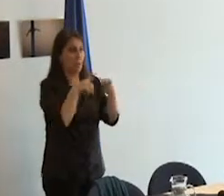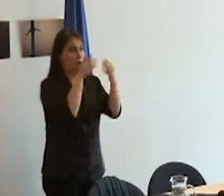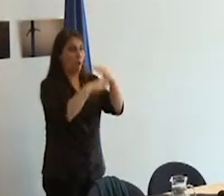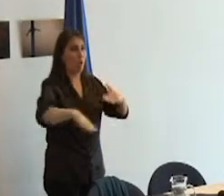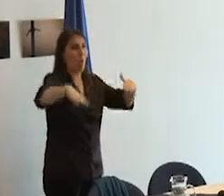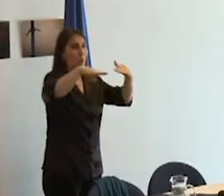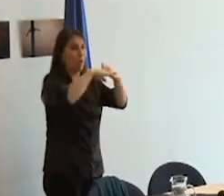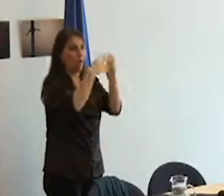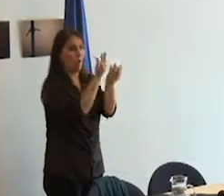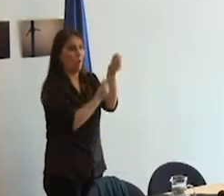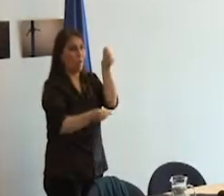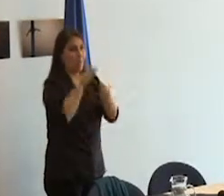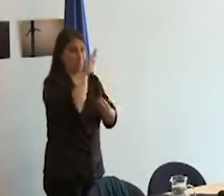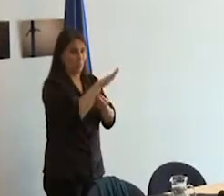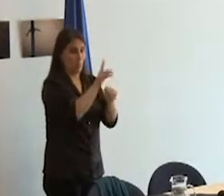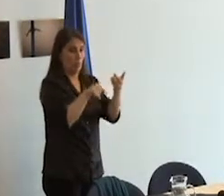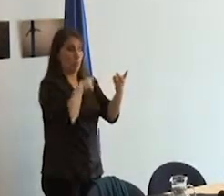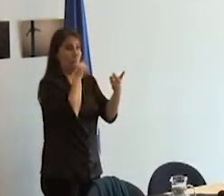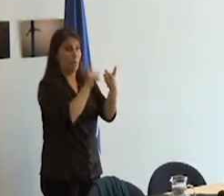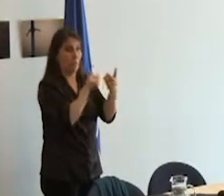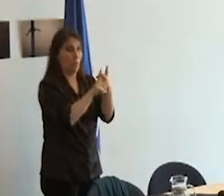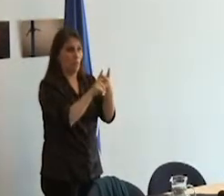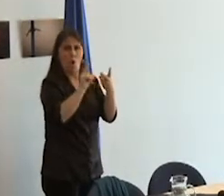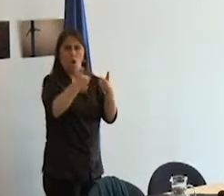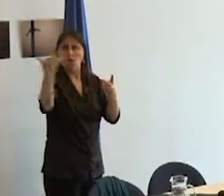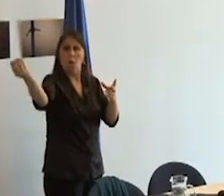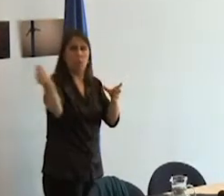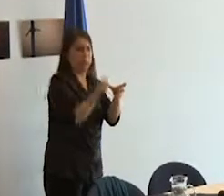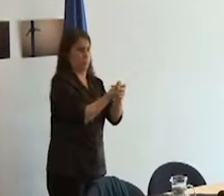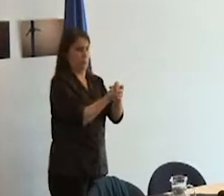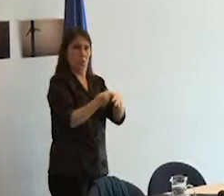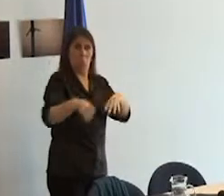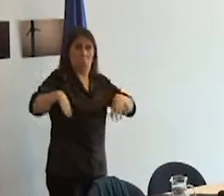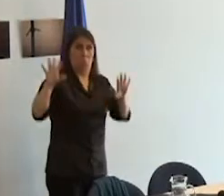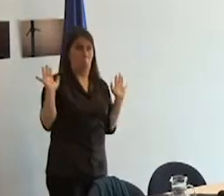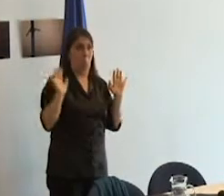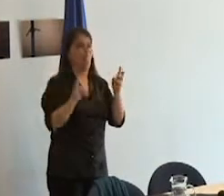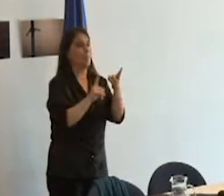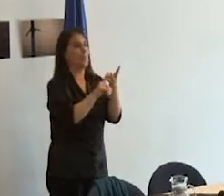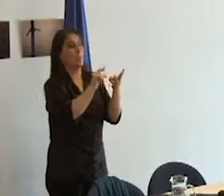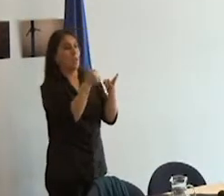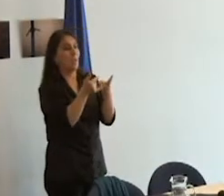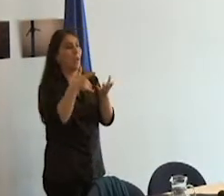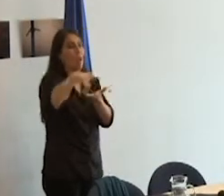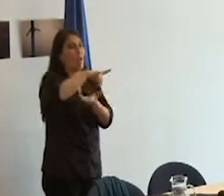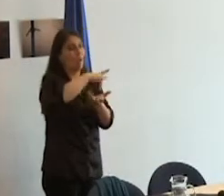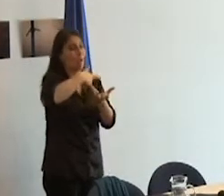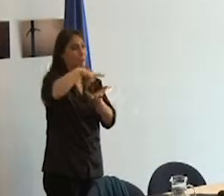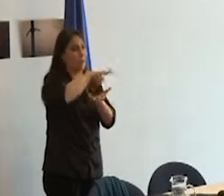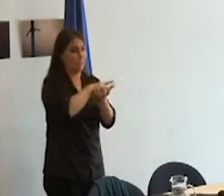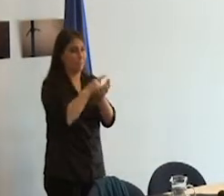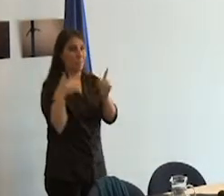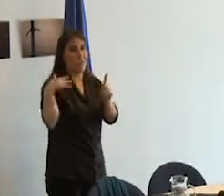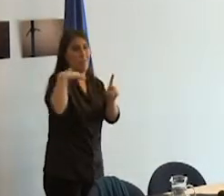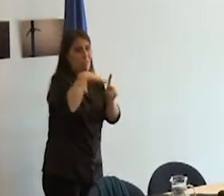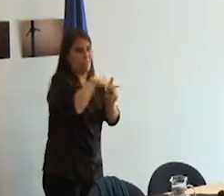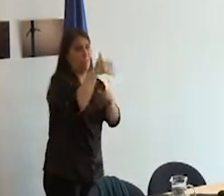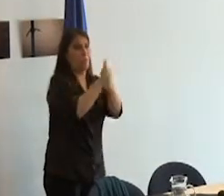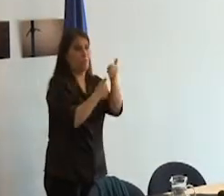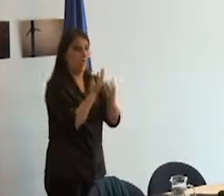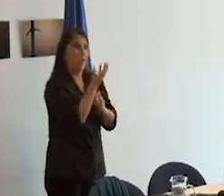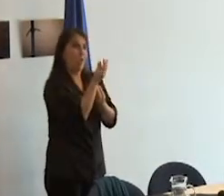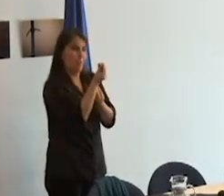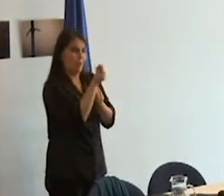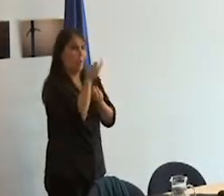como categoría, la irrupción de los otros y los fenómenos de la globalización, tanto económica